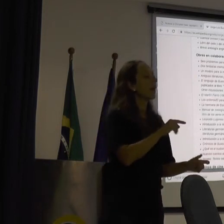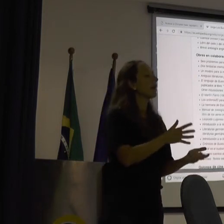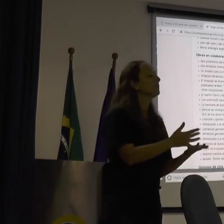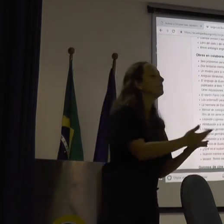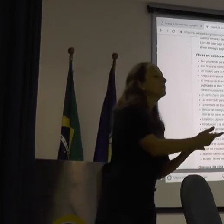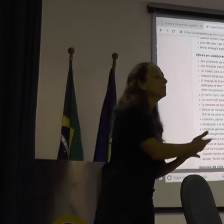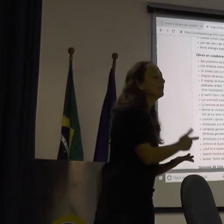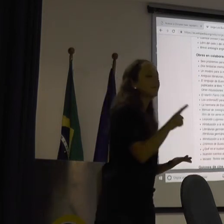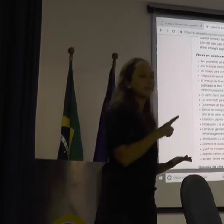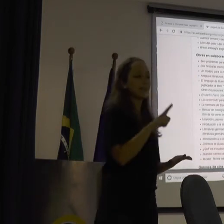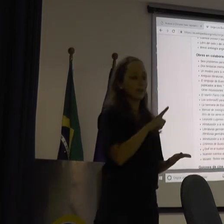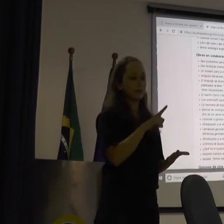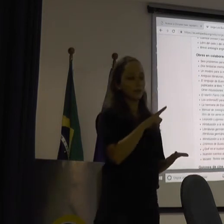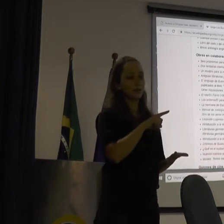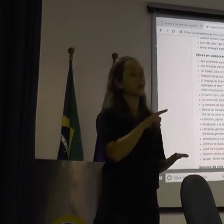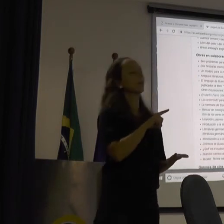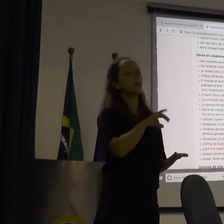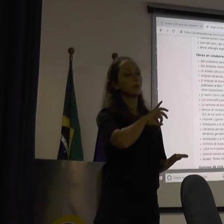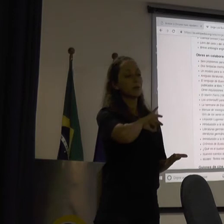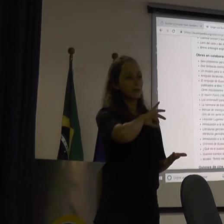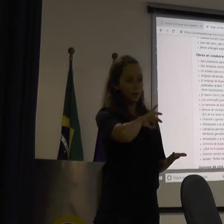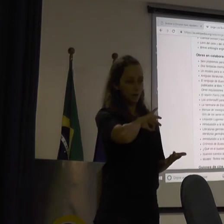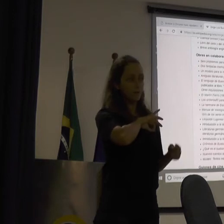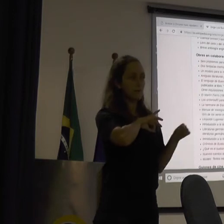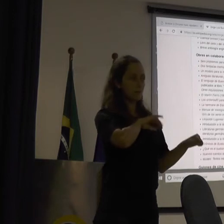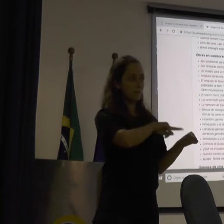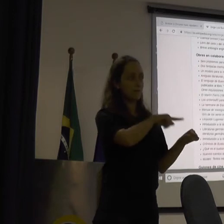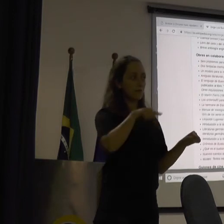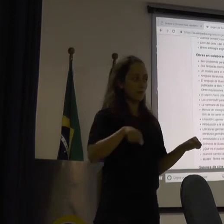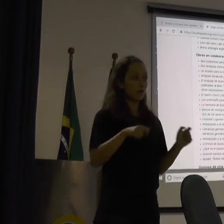policial. Ele e o Bel Casares editaram